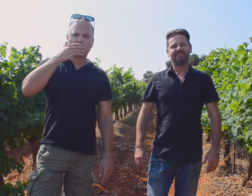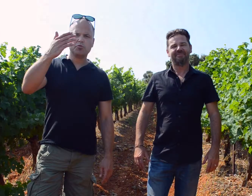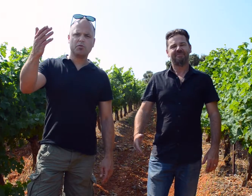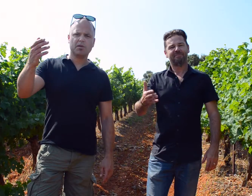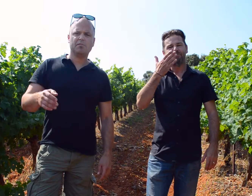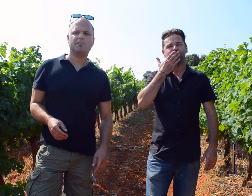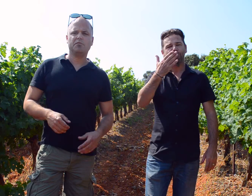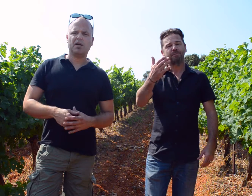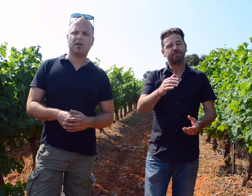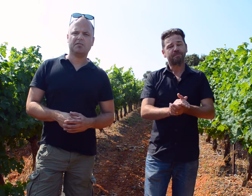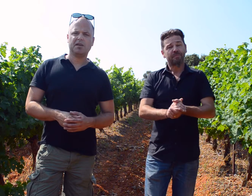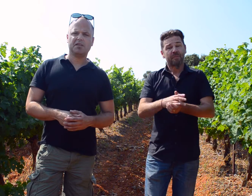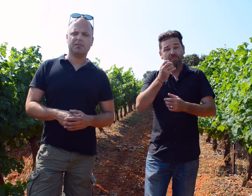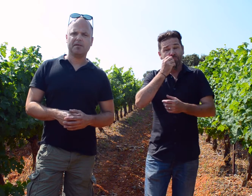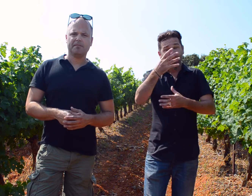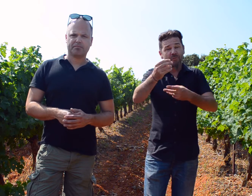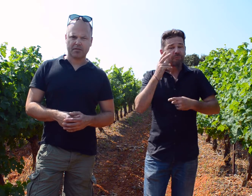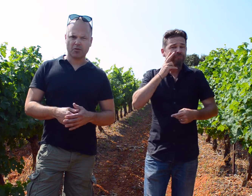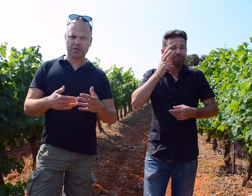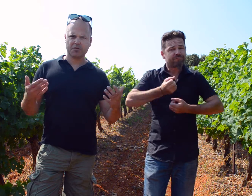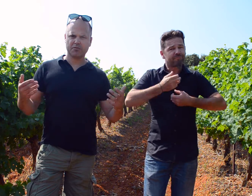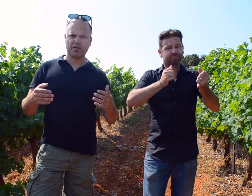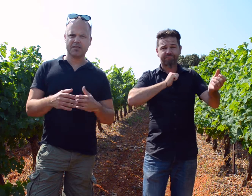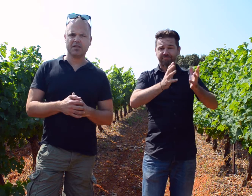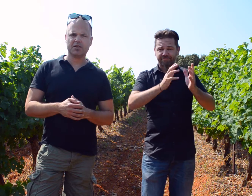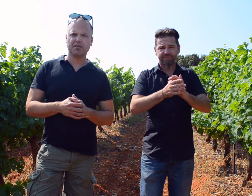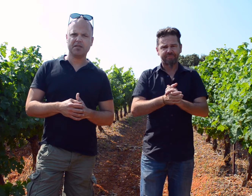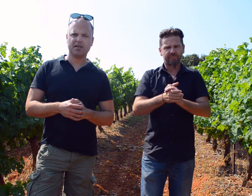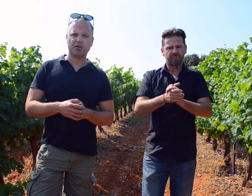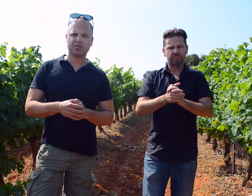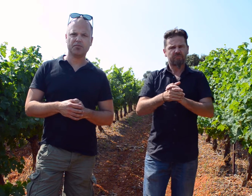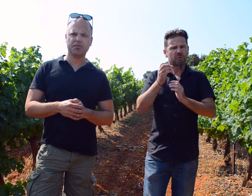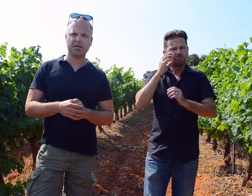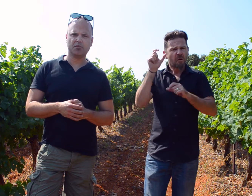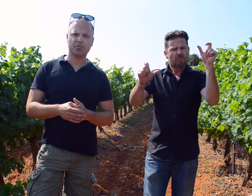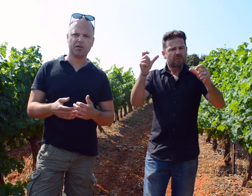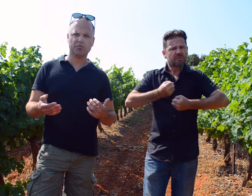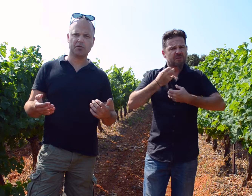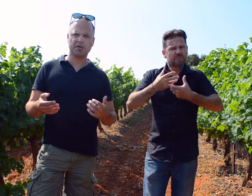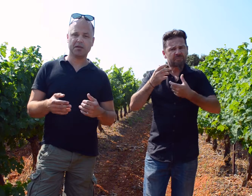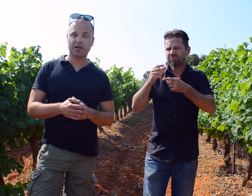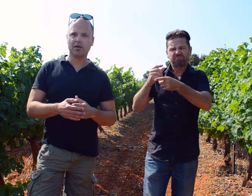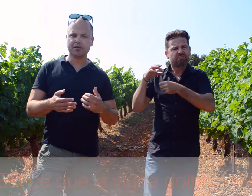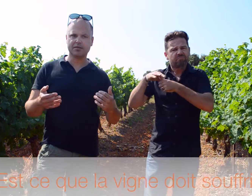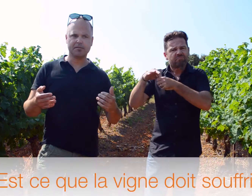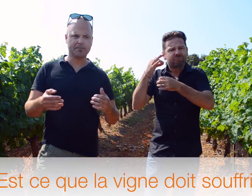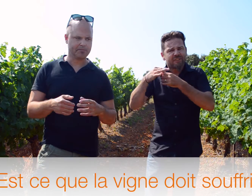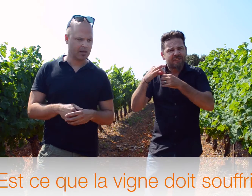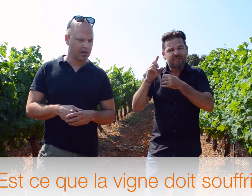Bonjour et bienvenue à Parler vin avec les mains. On entend souvent dire que la vigne elle doit souffrir pour faire du bon vin. Alors est-ce que c'est vrai?